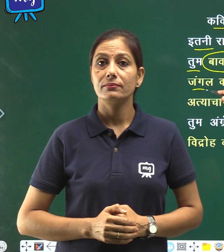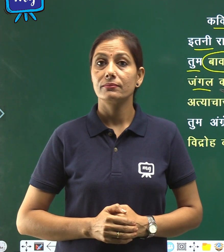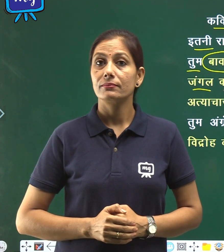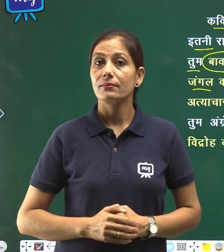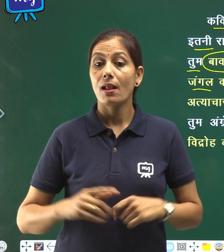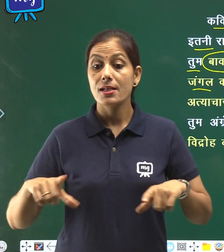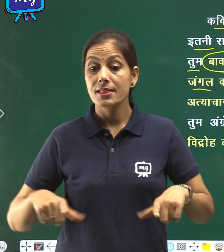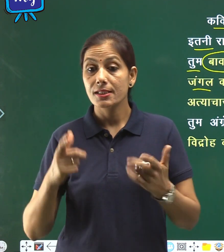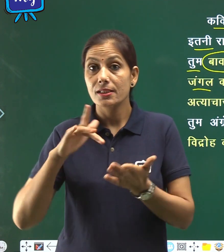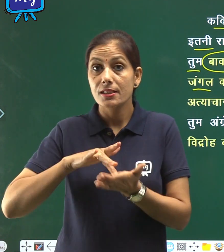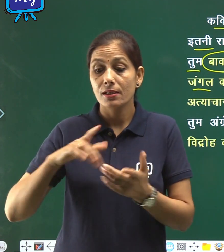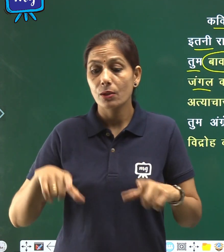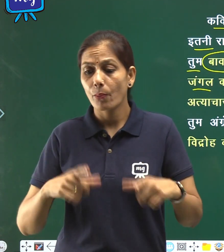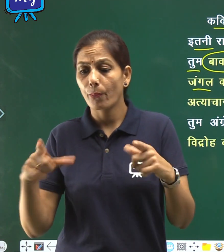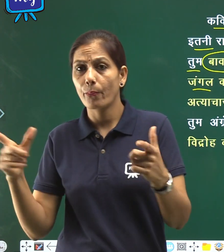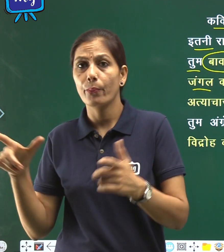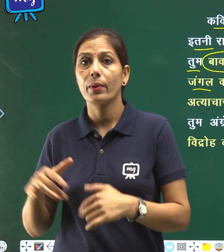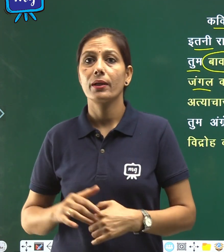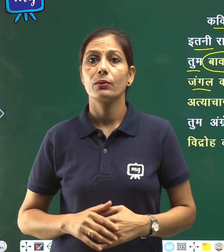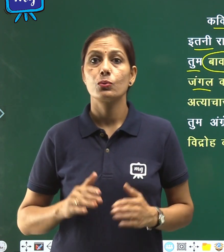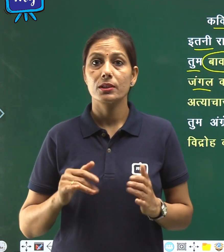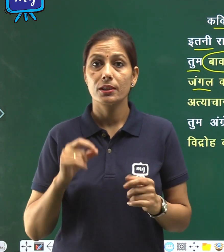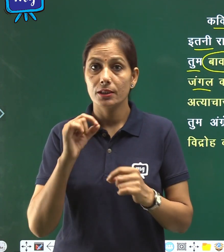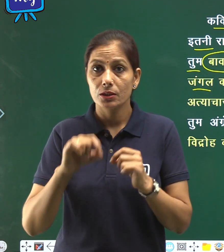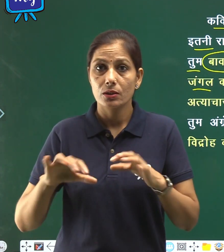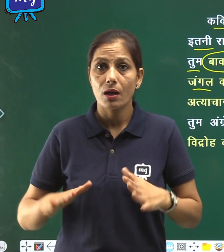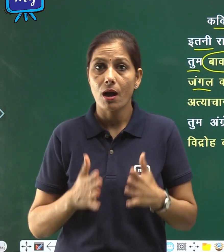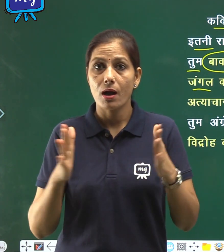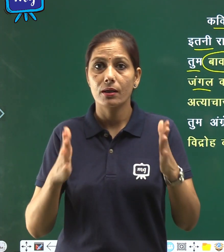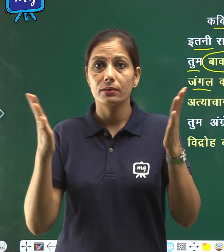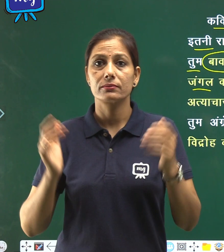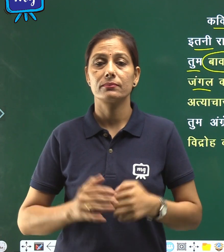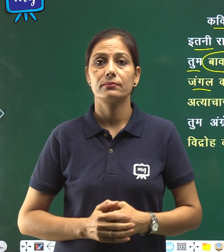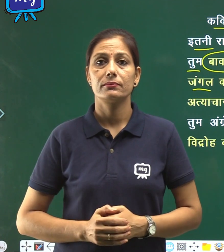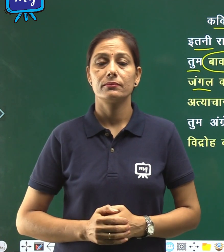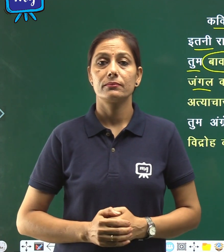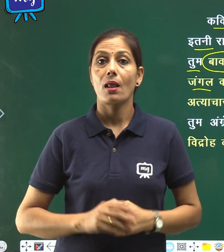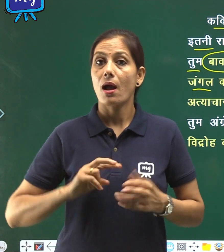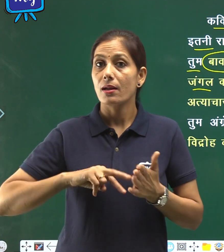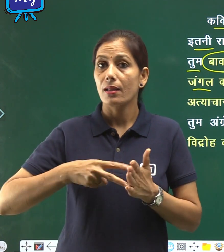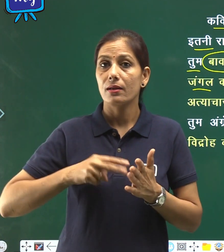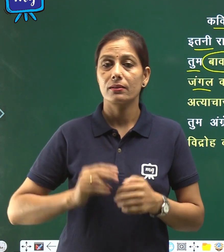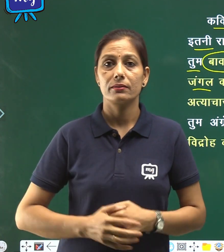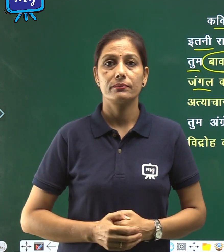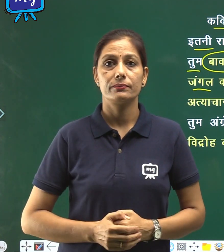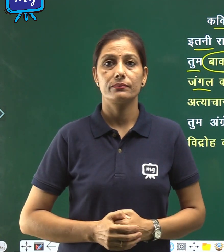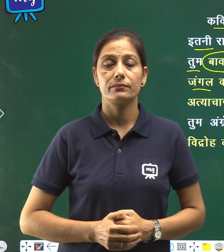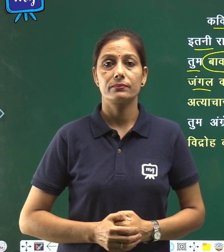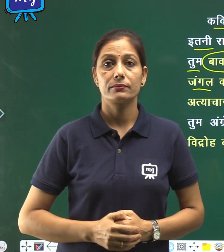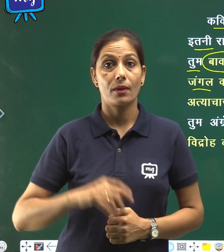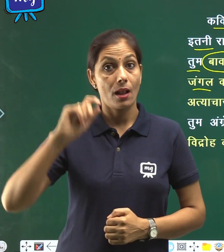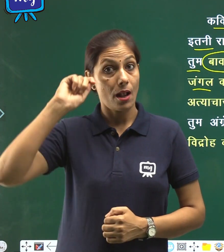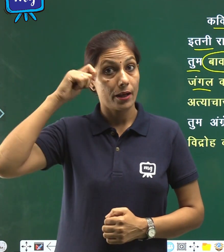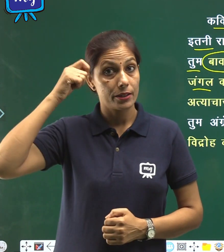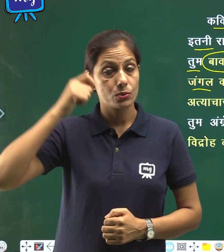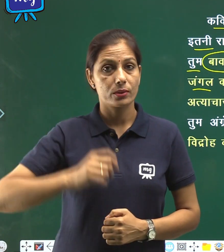जंगल की आग अर्थात अंग्रेज़ों